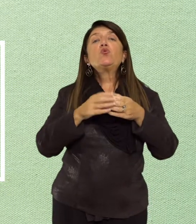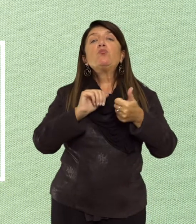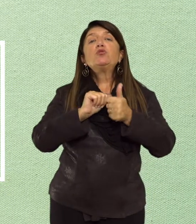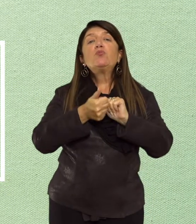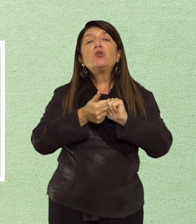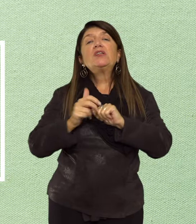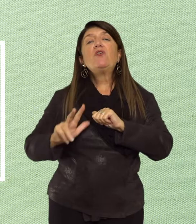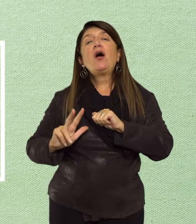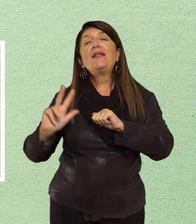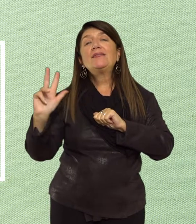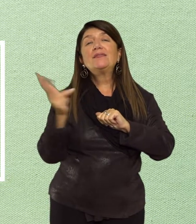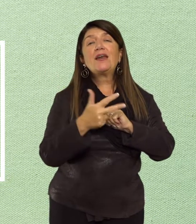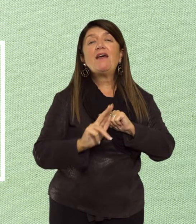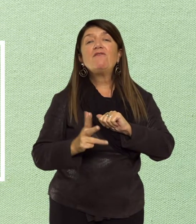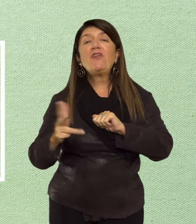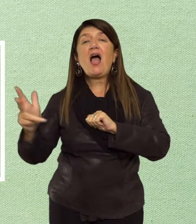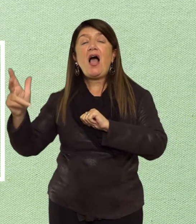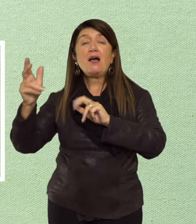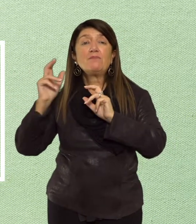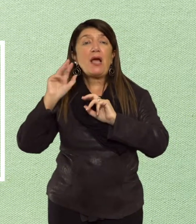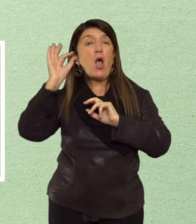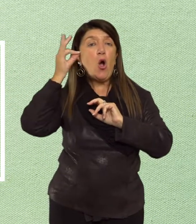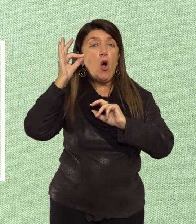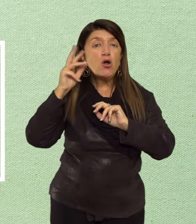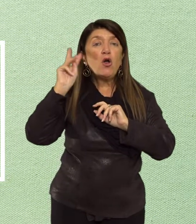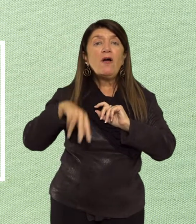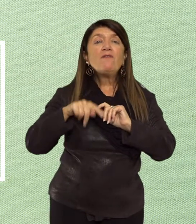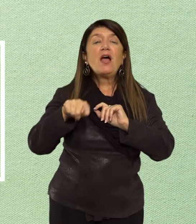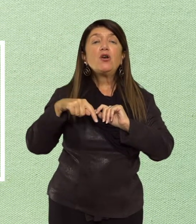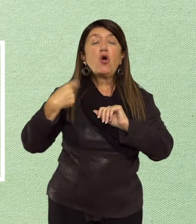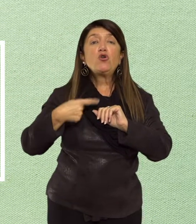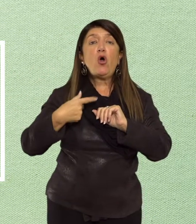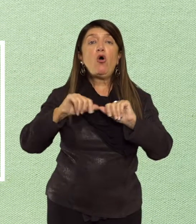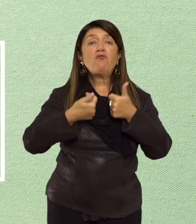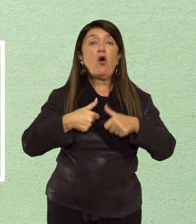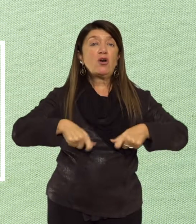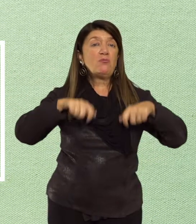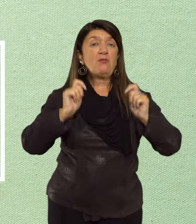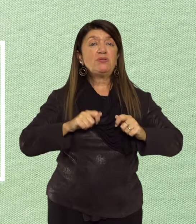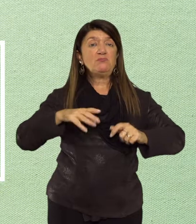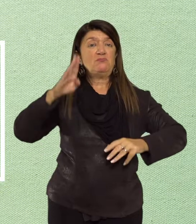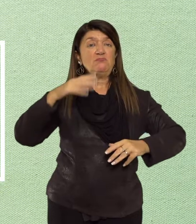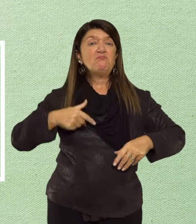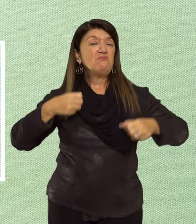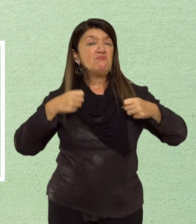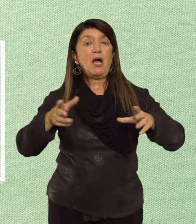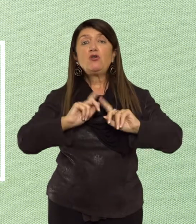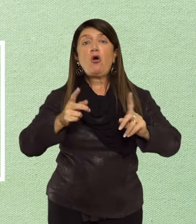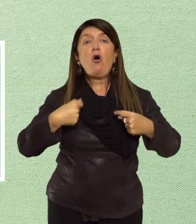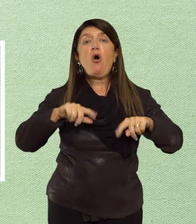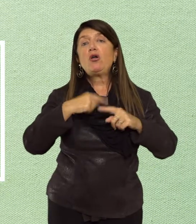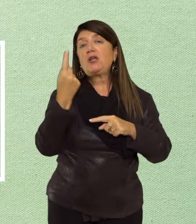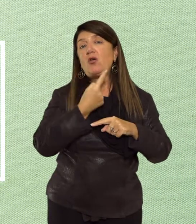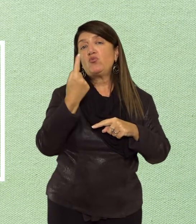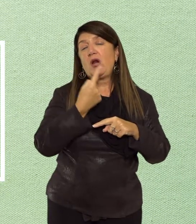Oro e noi atleti paralimpici non siamo arruolati, quindi fondamentalmente siamo dei poliziotti finti, a differenza dei nostri atleti olimpici che invece sono arruolati,